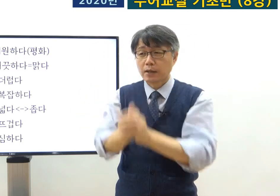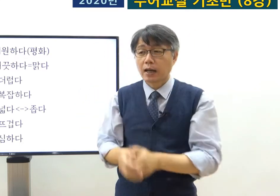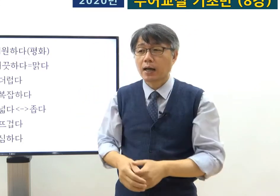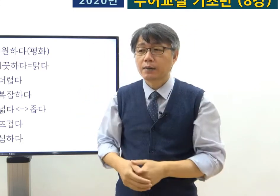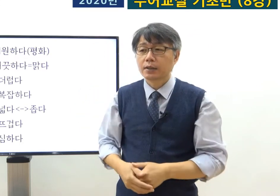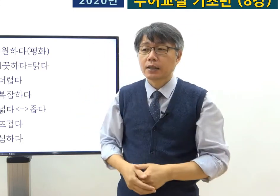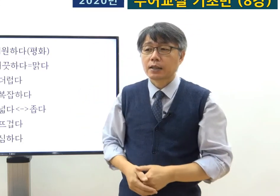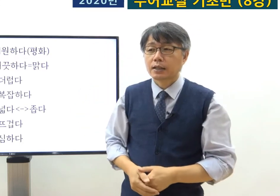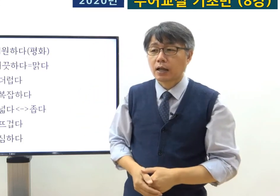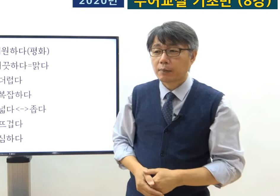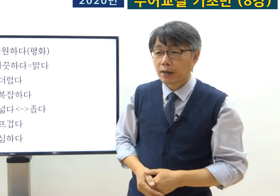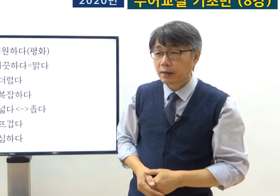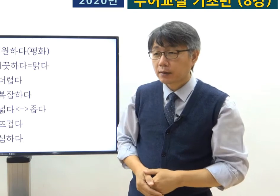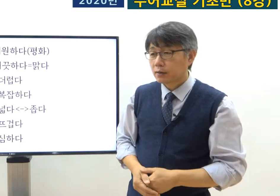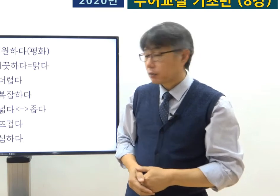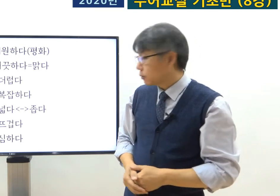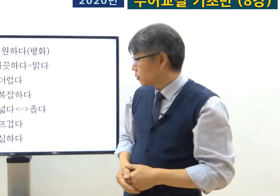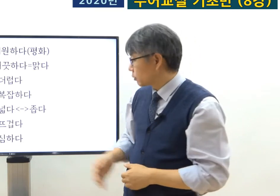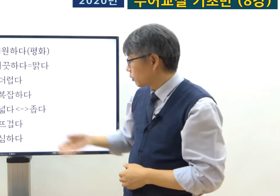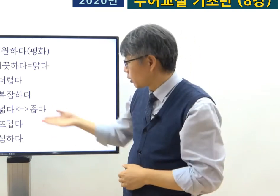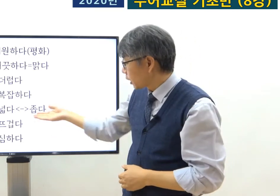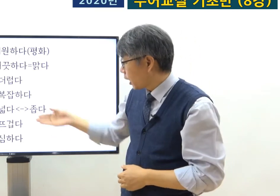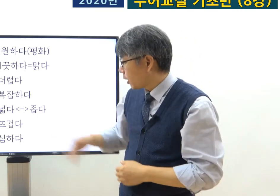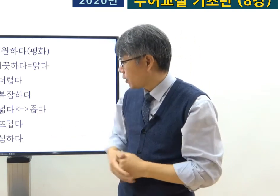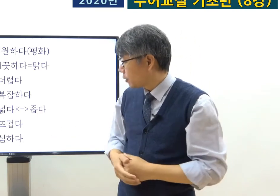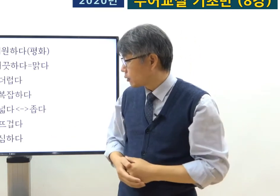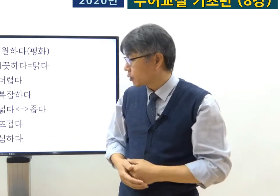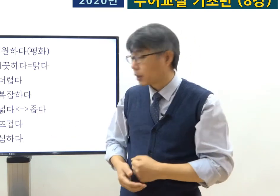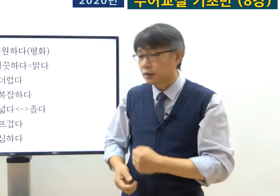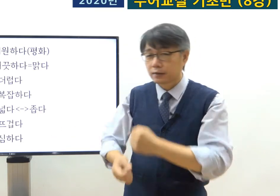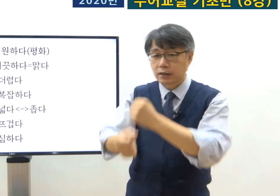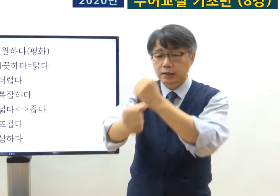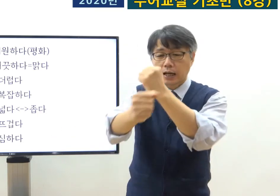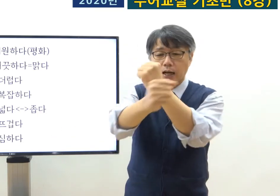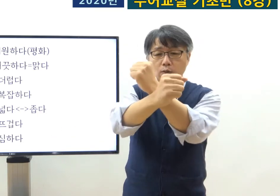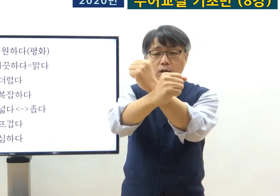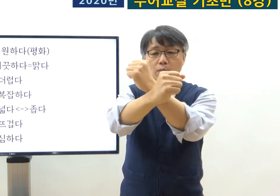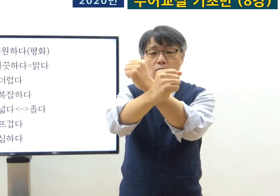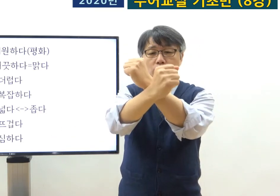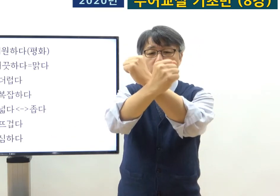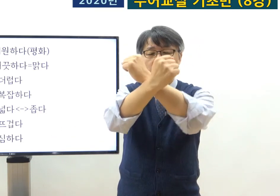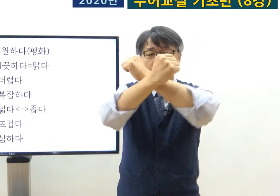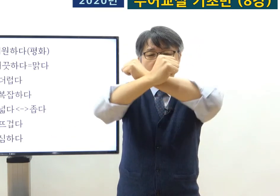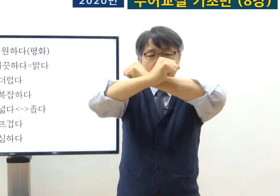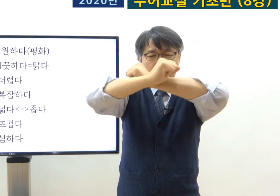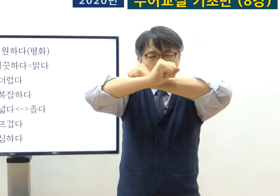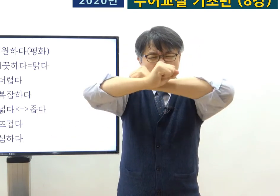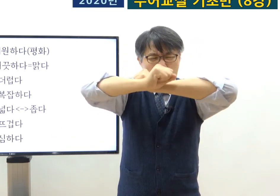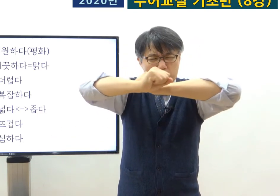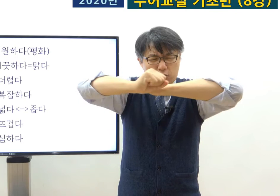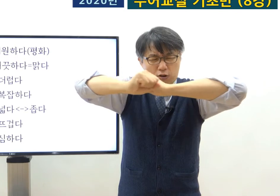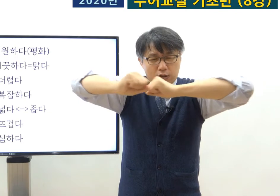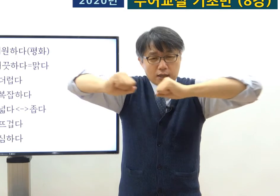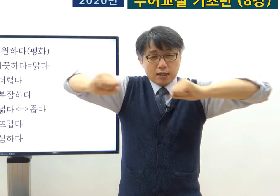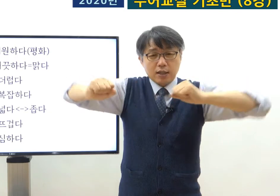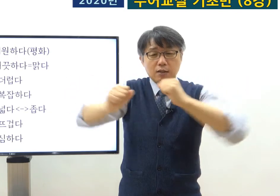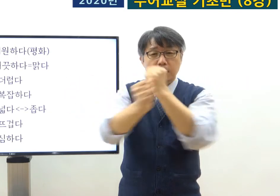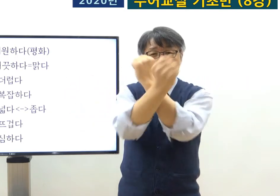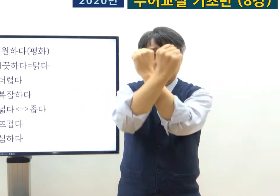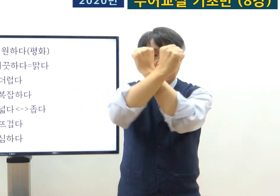복잡하다. 그 다음에 넓다. 넓다는, 자, 이렇게 모으시면, 이렇게 기지개를 펴듯이 이렇게